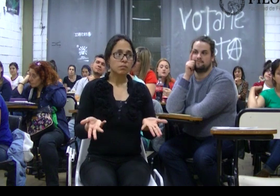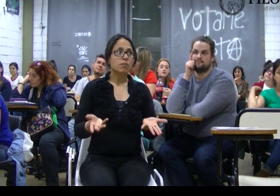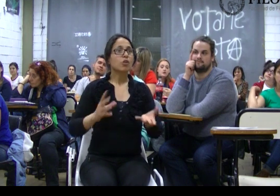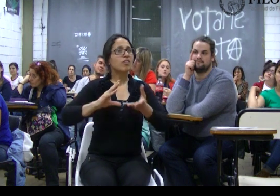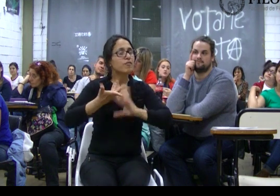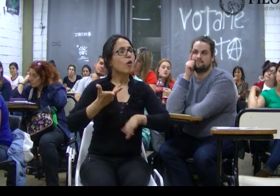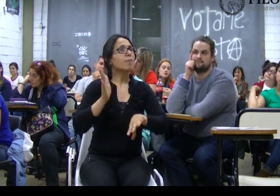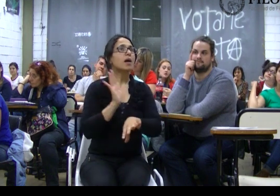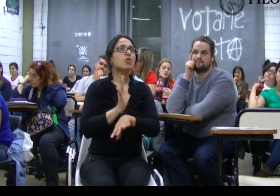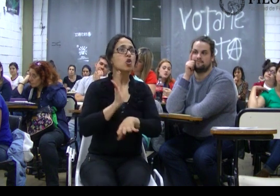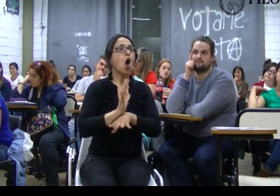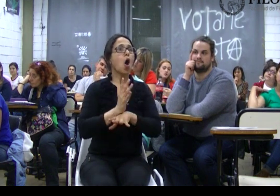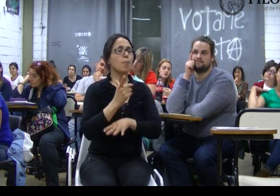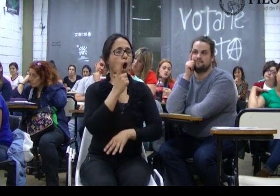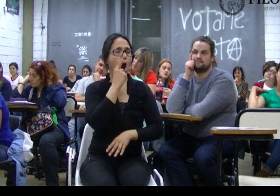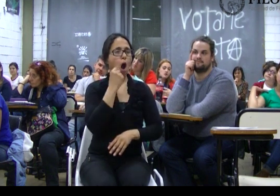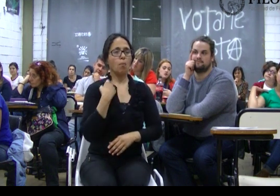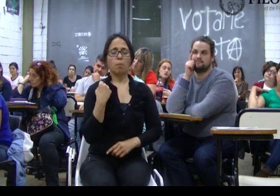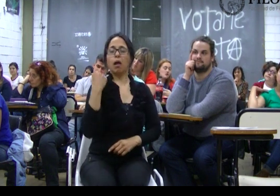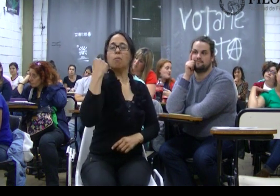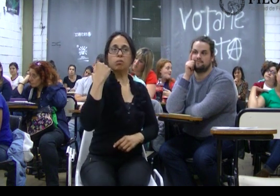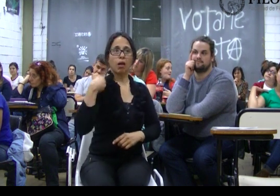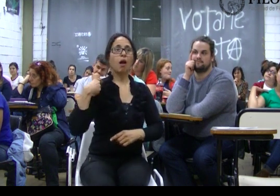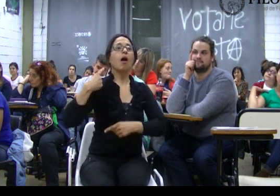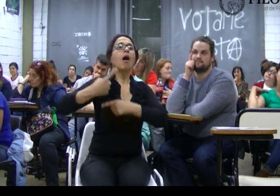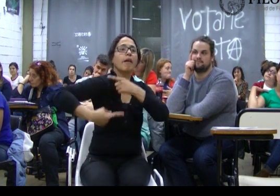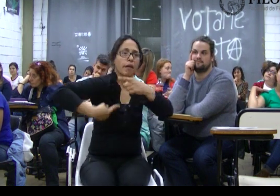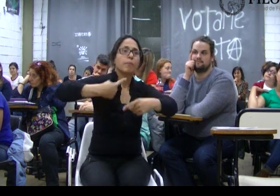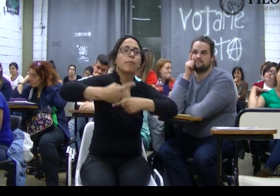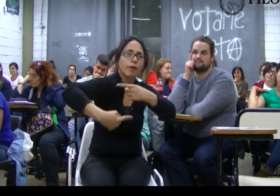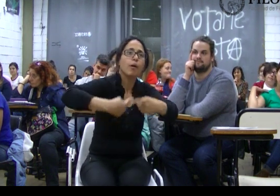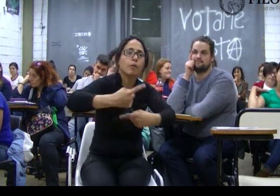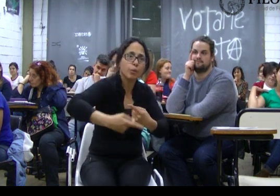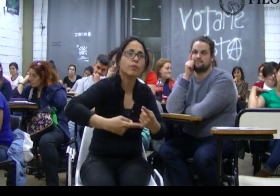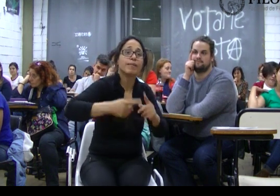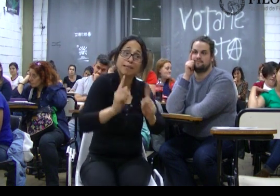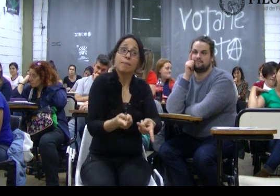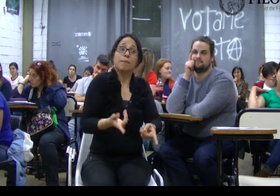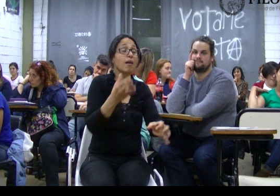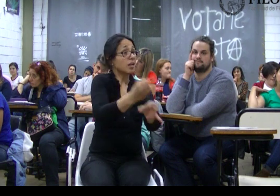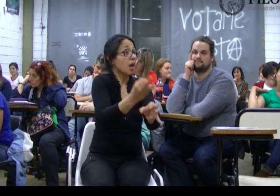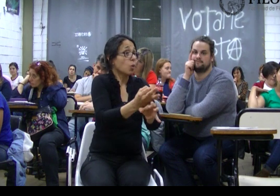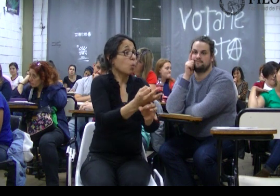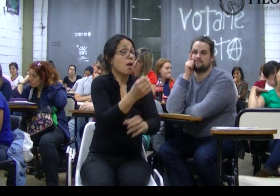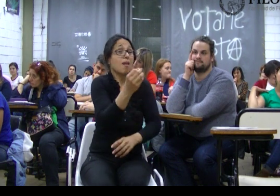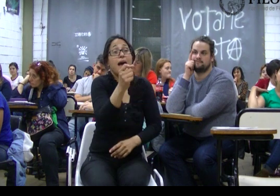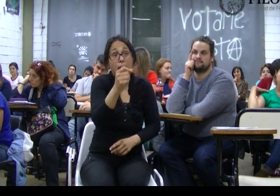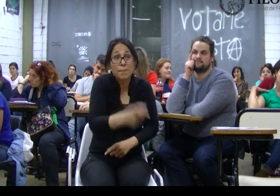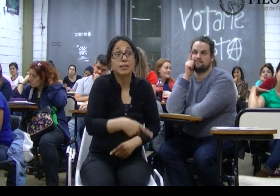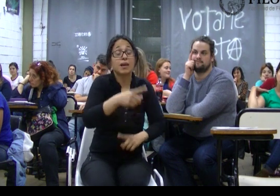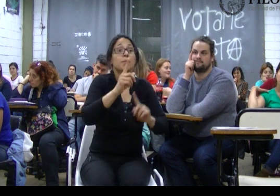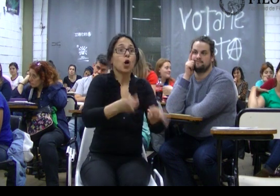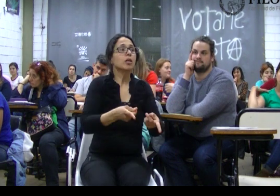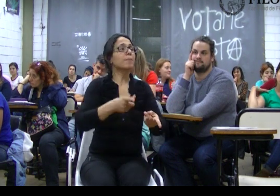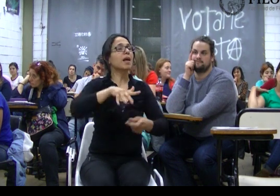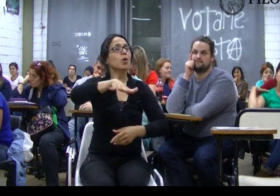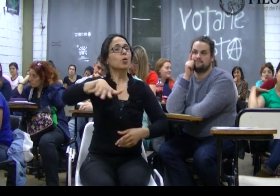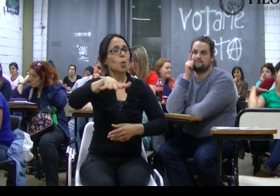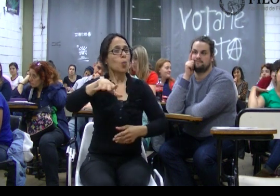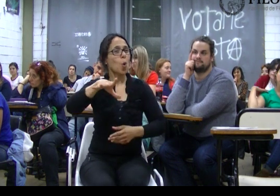La reproducción del machismo y del sexismo en las escuelas especiales y en las comunidades discas no